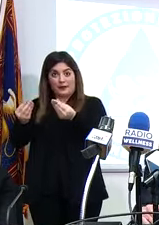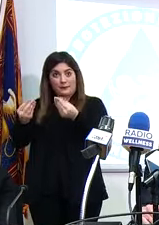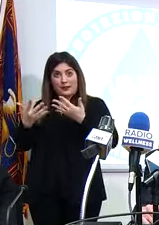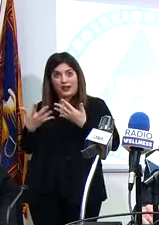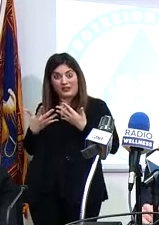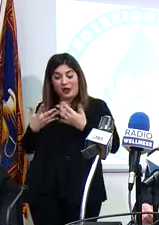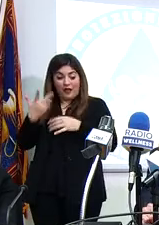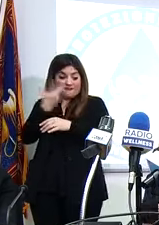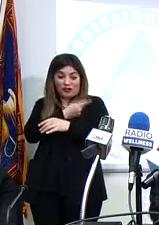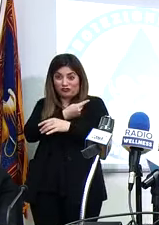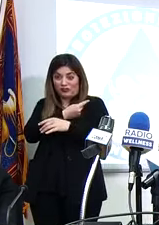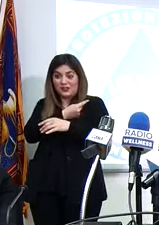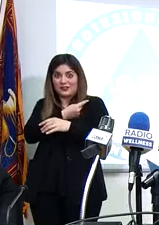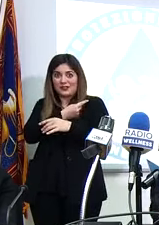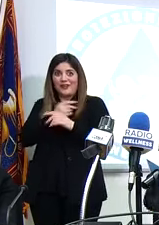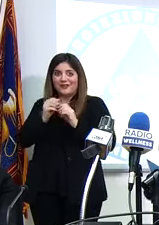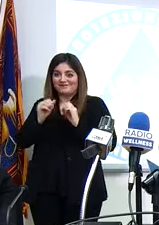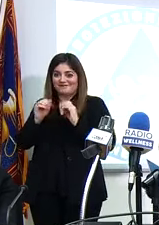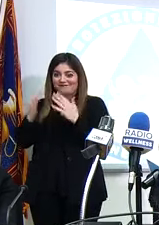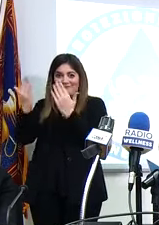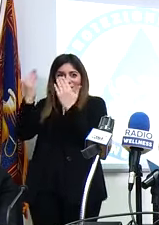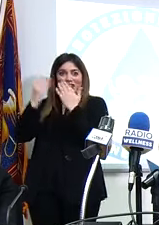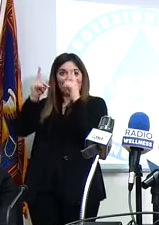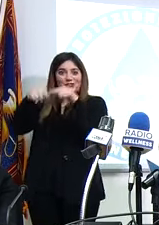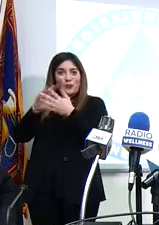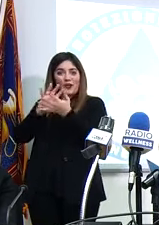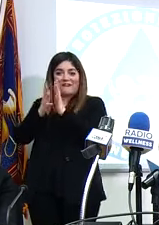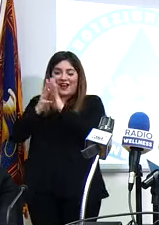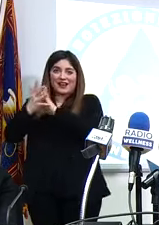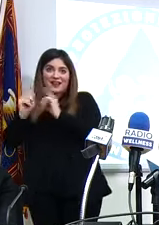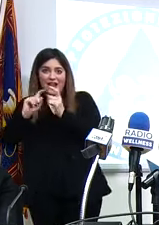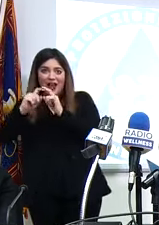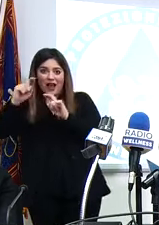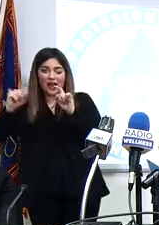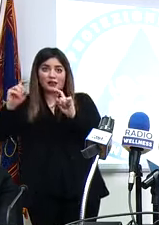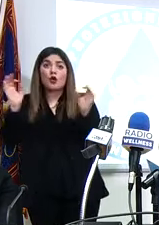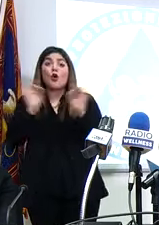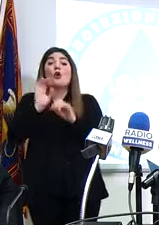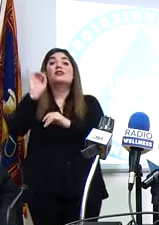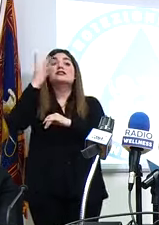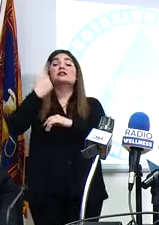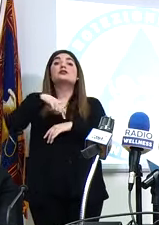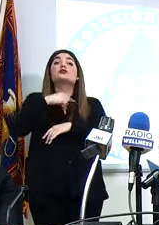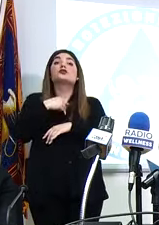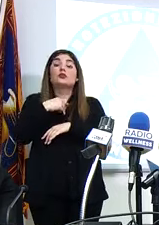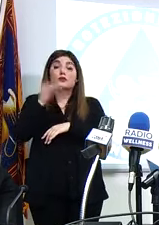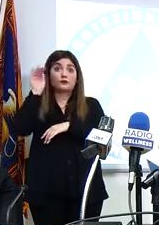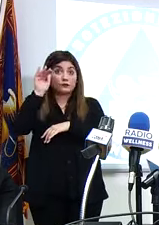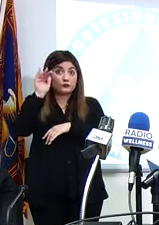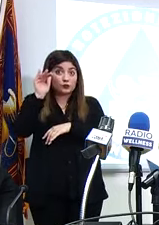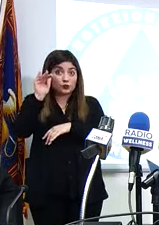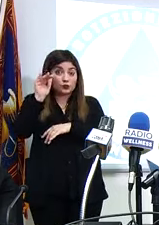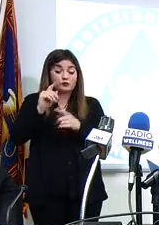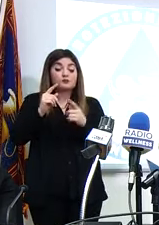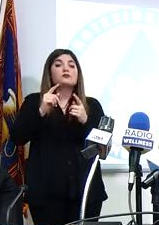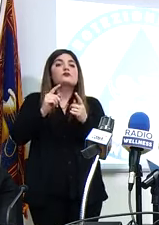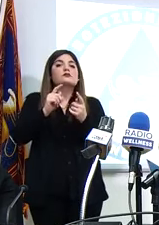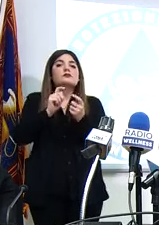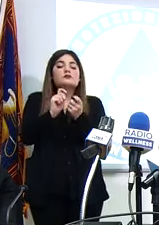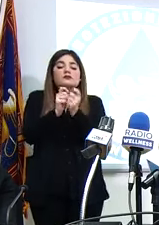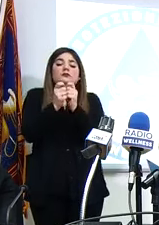dalle varianti, ma che nel caso insorgesse un'altra variante saremmo in grado di avere un vaccino a disposizione.